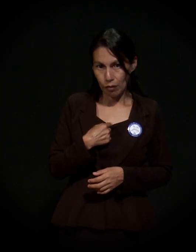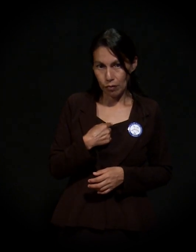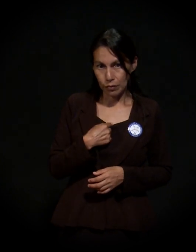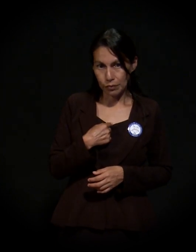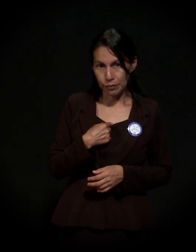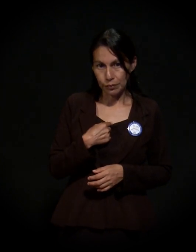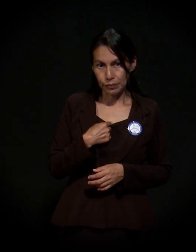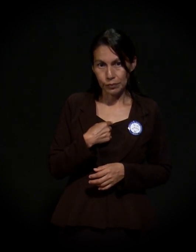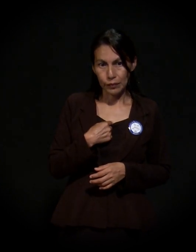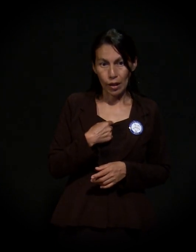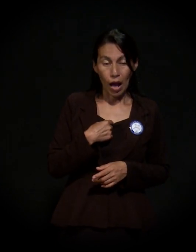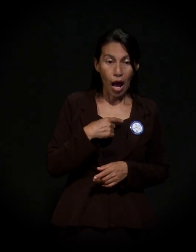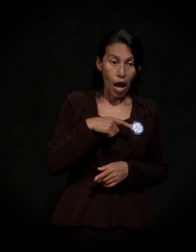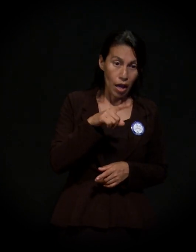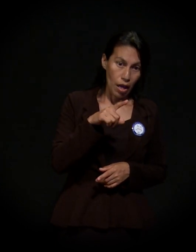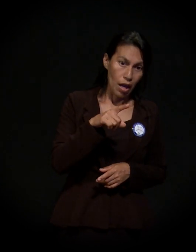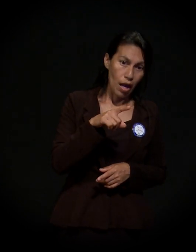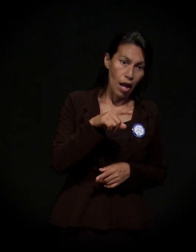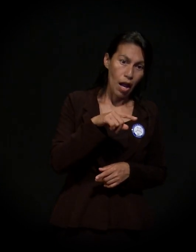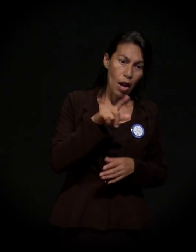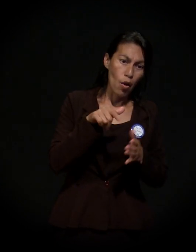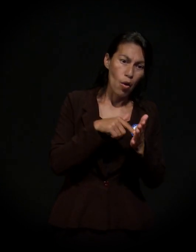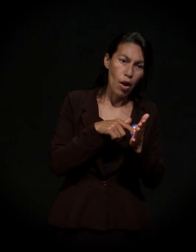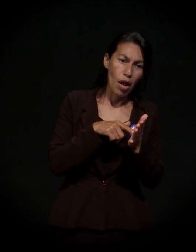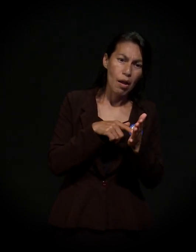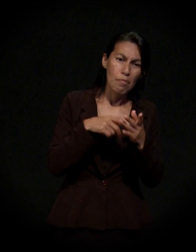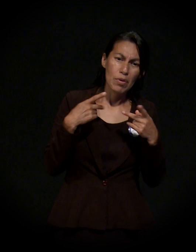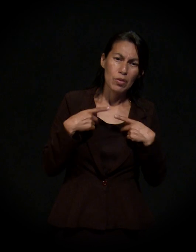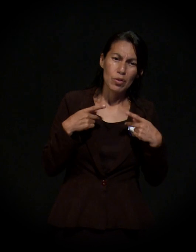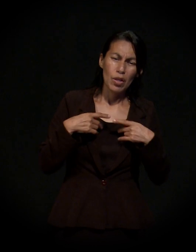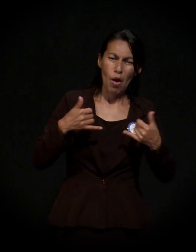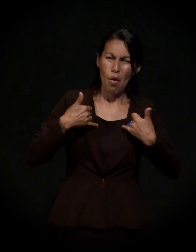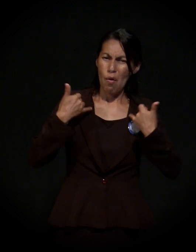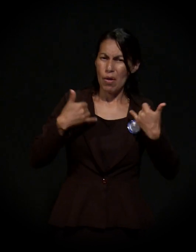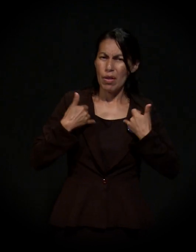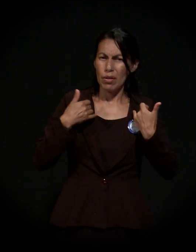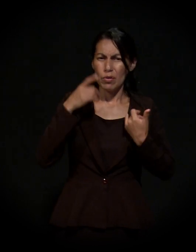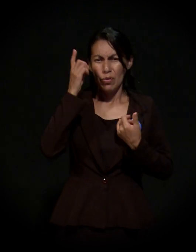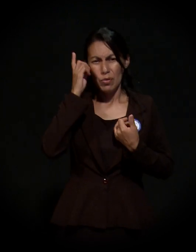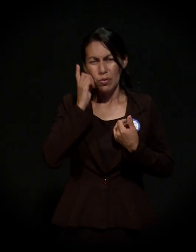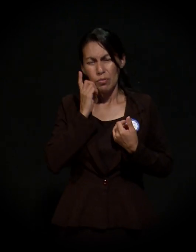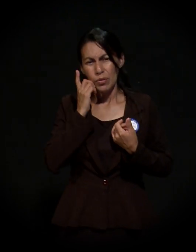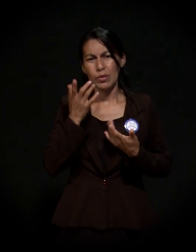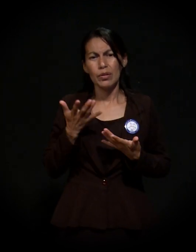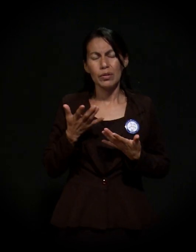yo iba al dormitorio de señorita, yo iba a vender unos tacos.